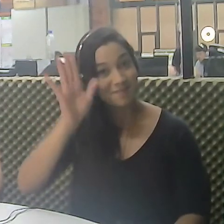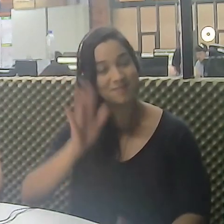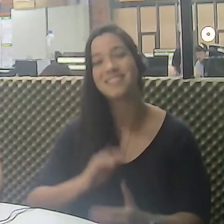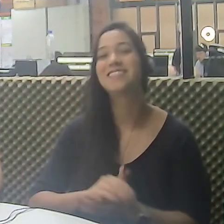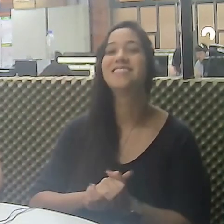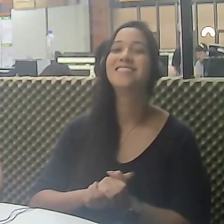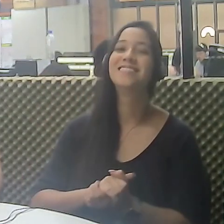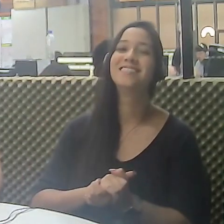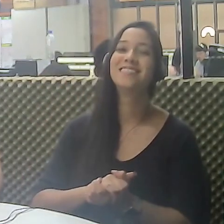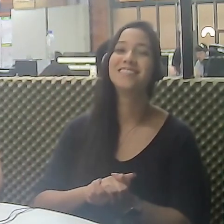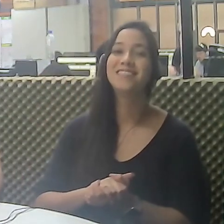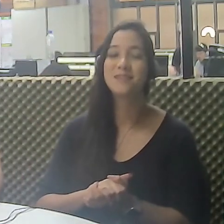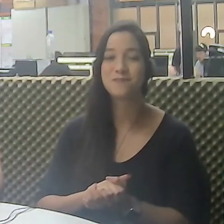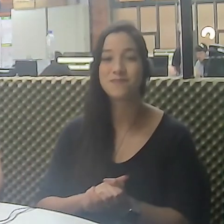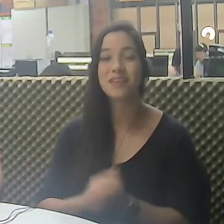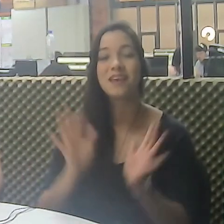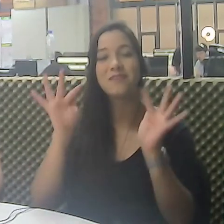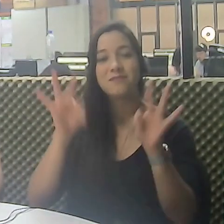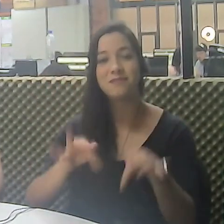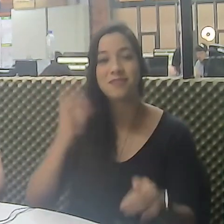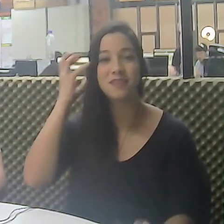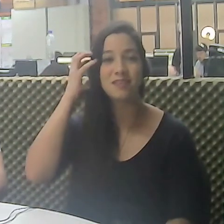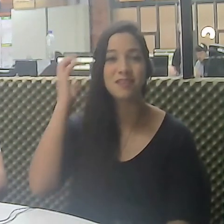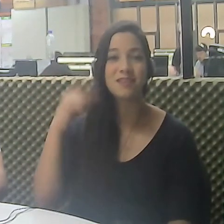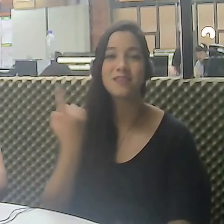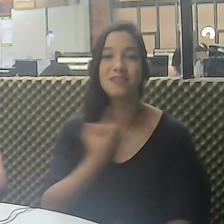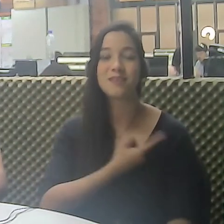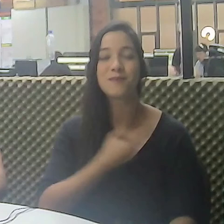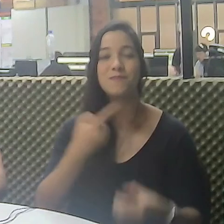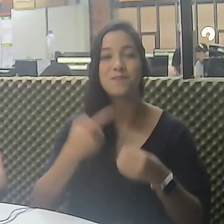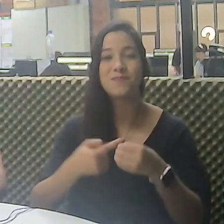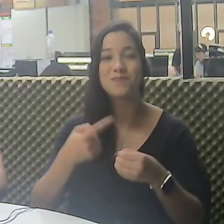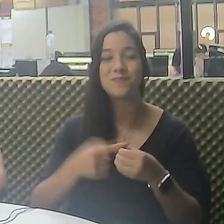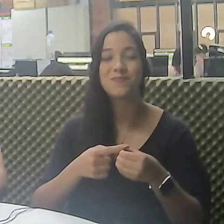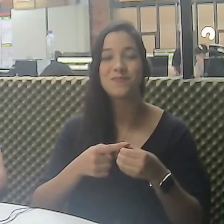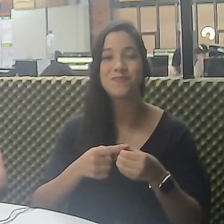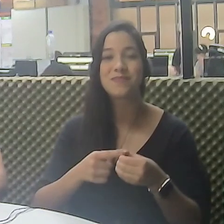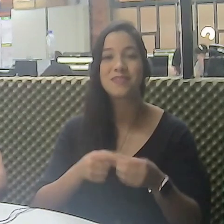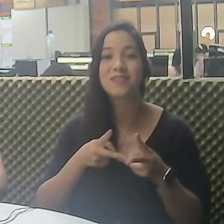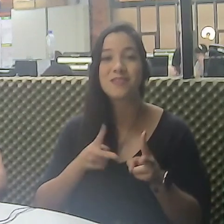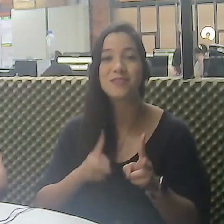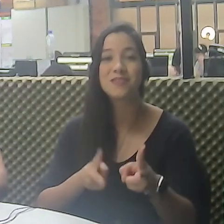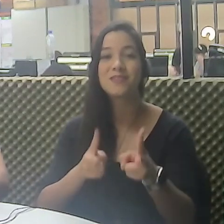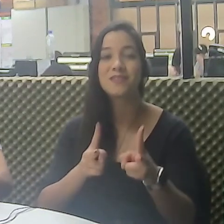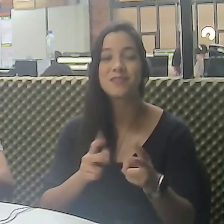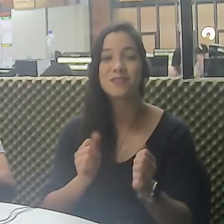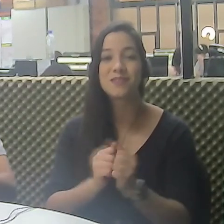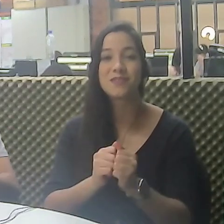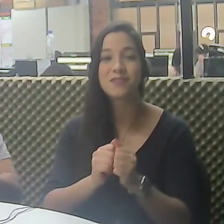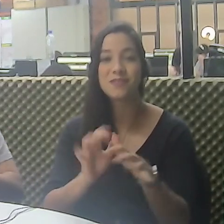a próxima. Fica por aqui mais uma edição do programa da Rádio Nossa Cidade.